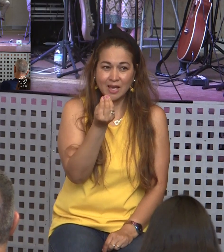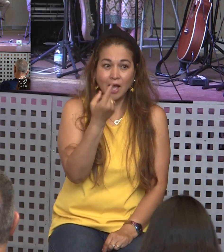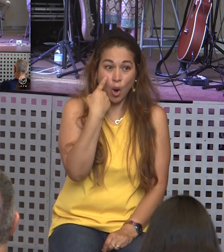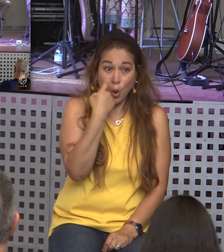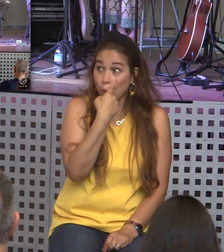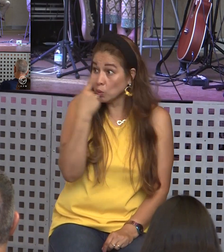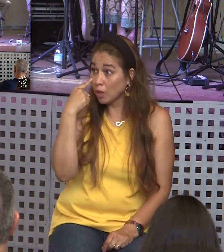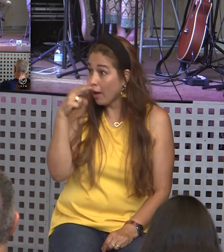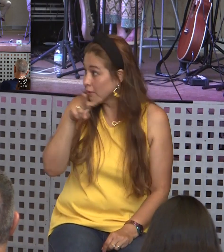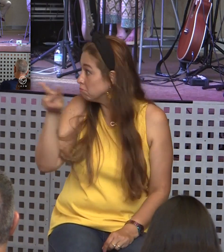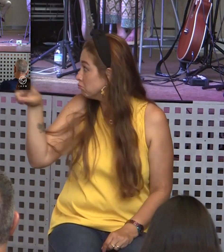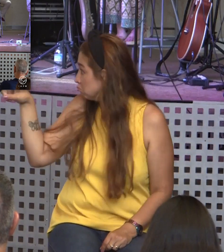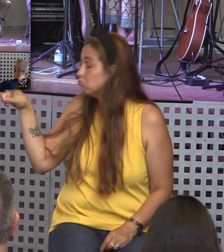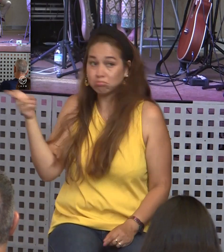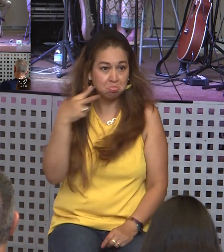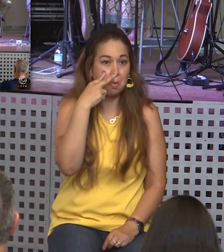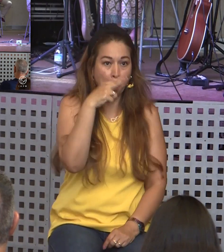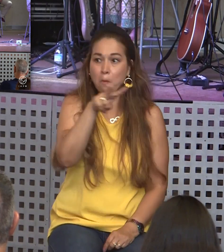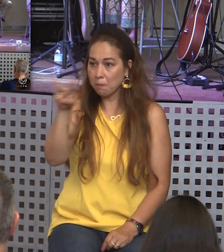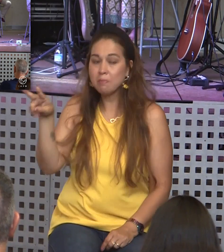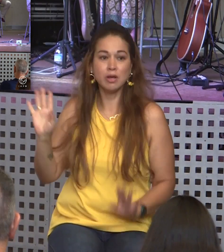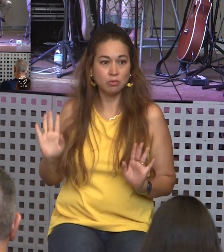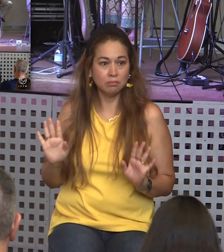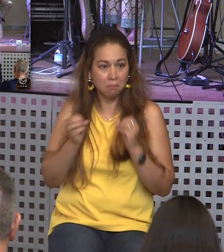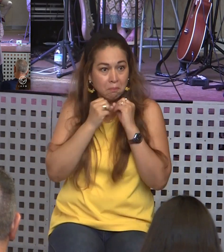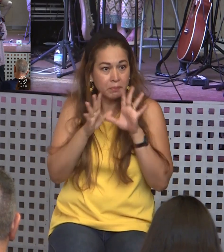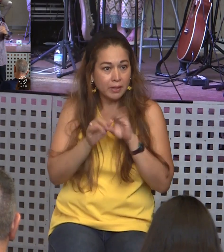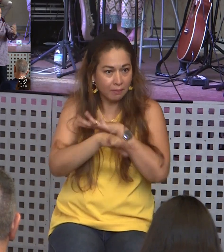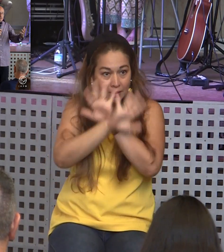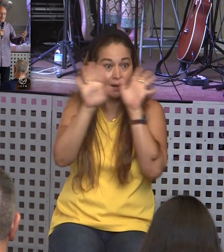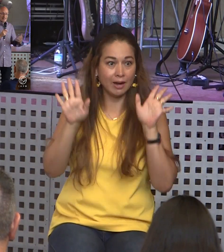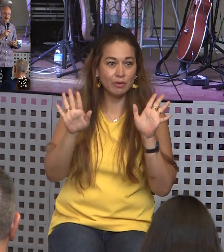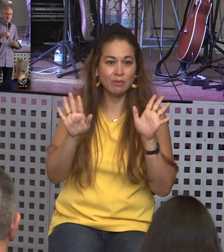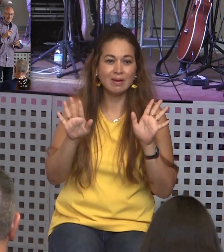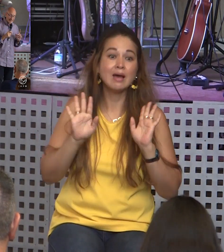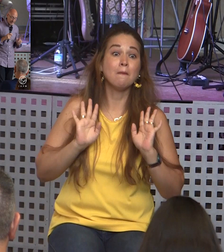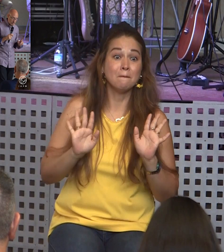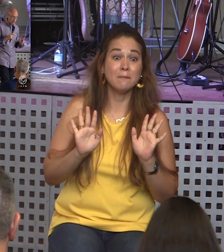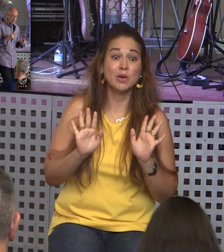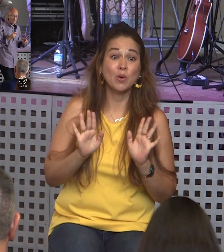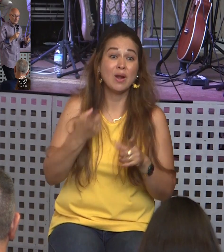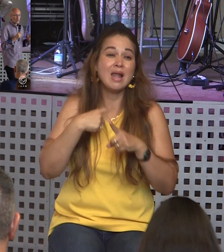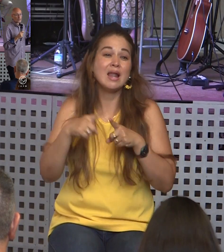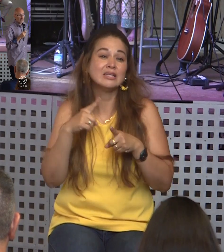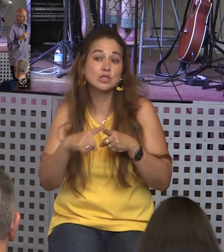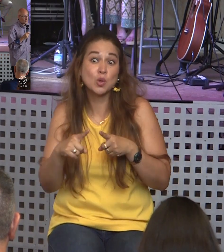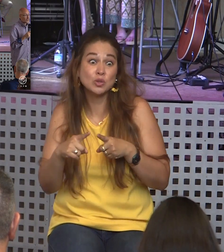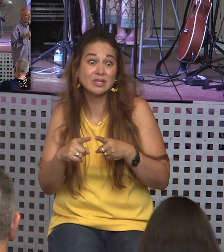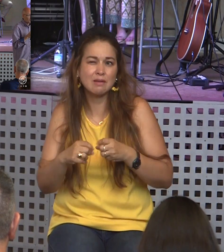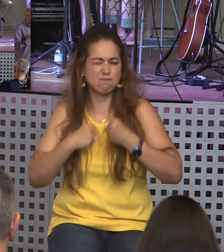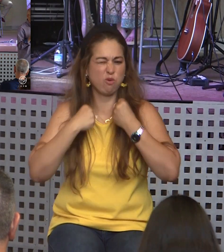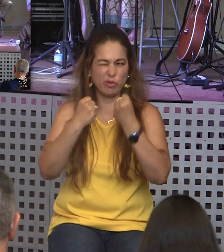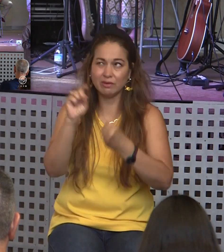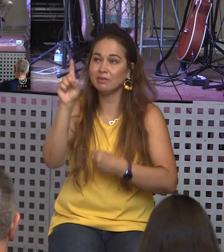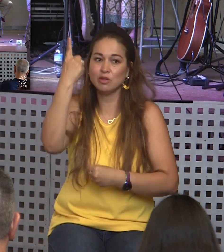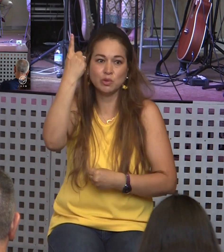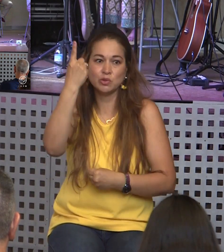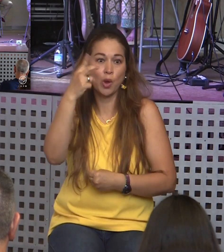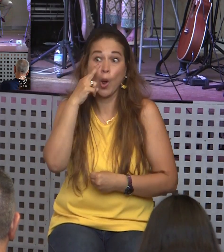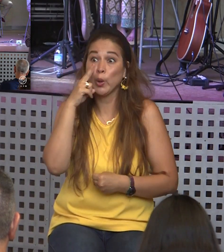Y no solo cuando leemos el texto bíblico, sino en las circunstancias. De hecho, todos tenemos cierto tipo de